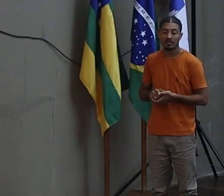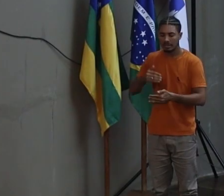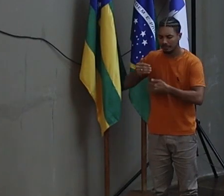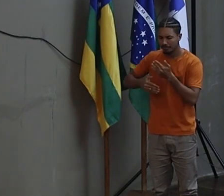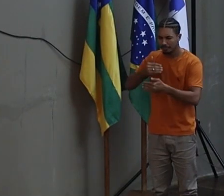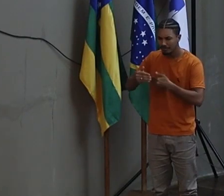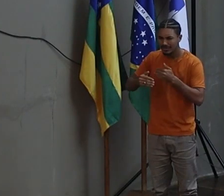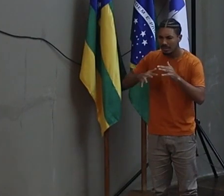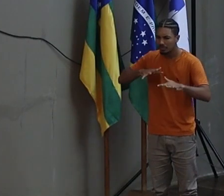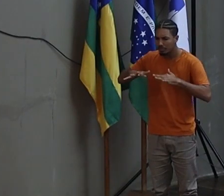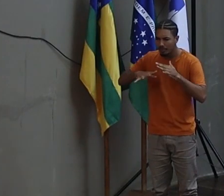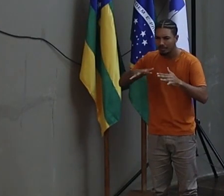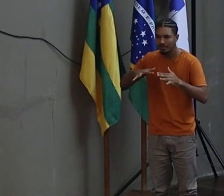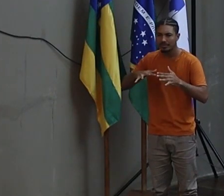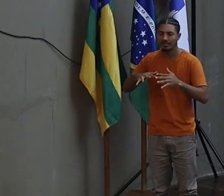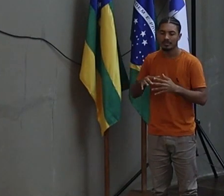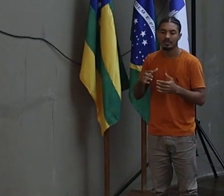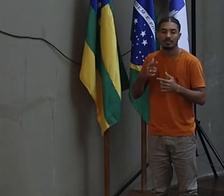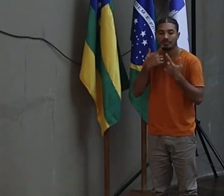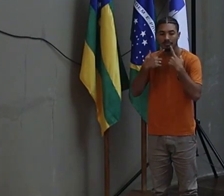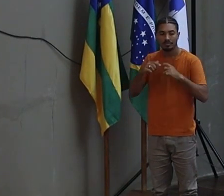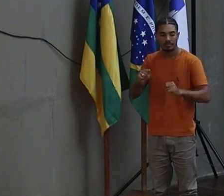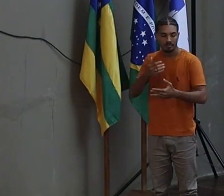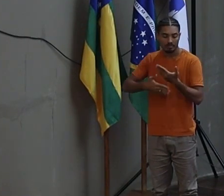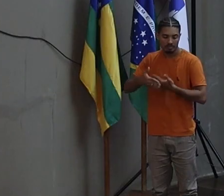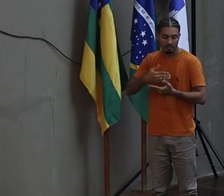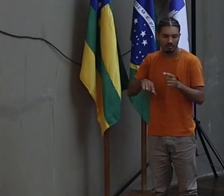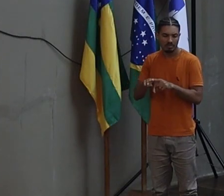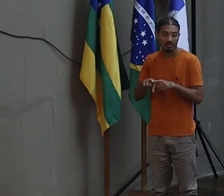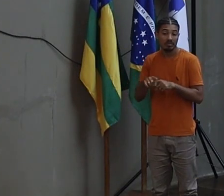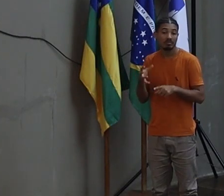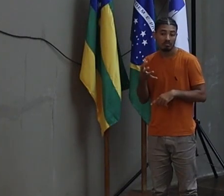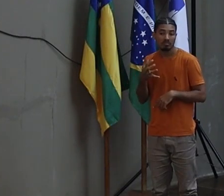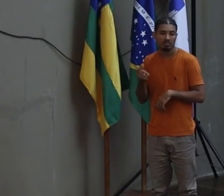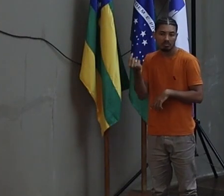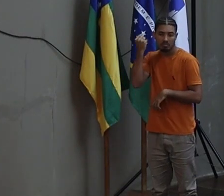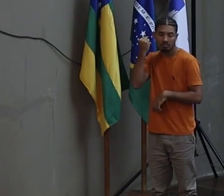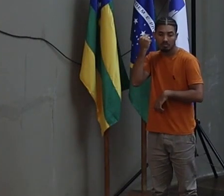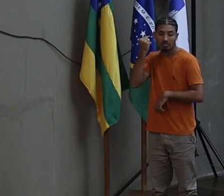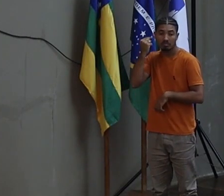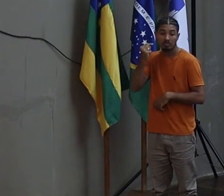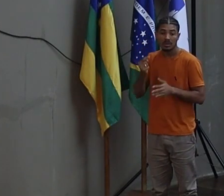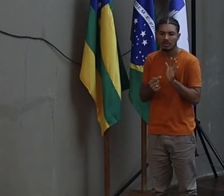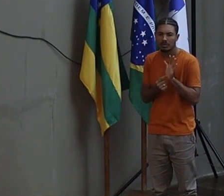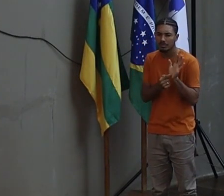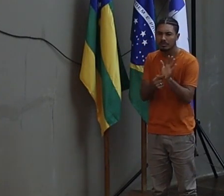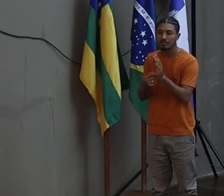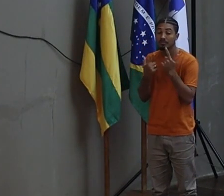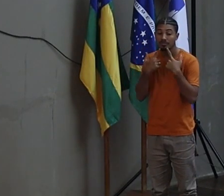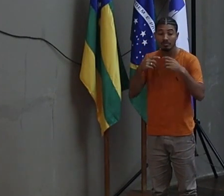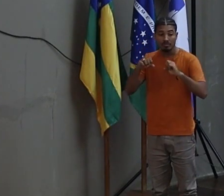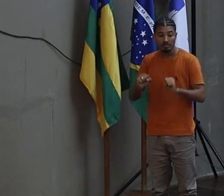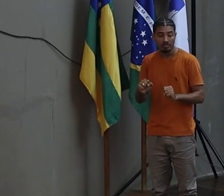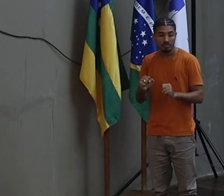dessa mobilização da linguística aplicada, né? Nós também queríamos, naquele momento, trazer as linguistas aplicadas e os